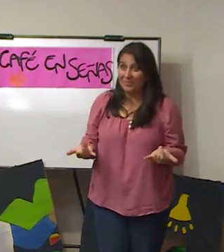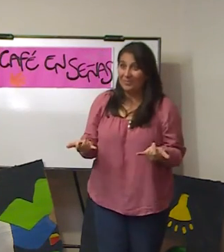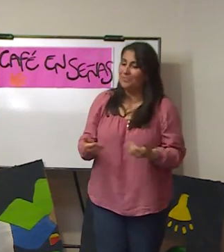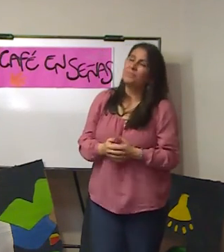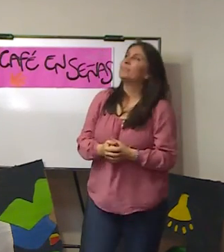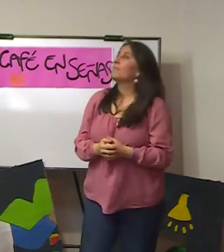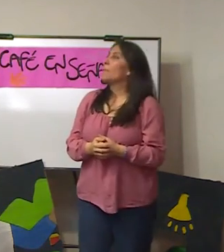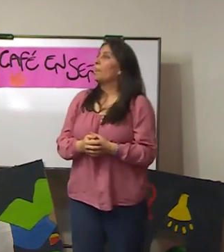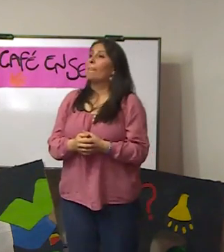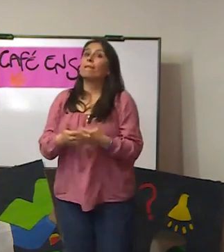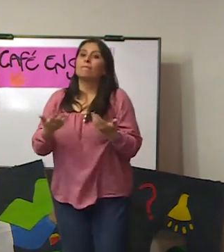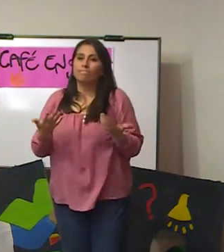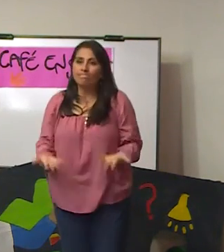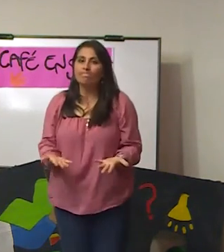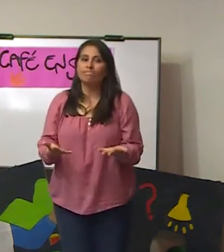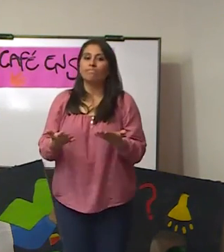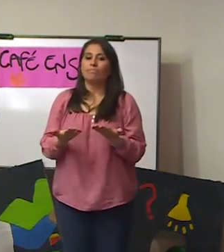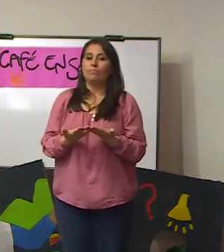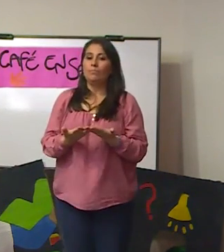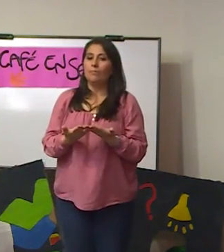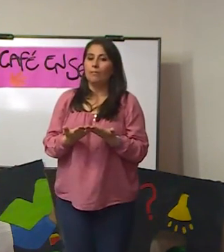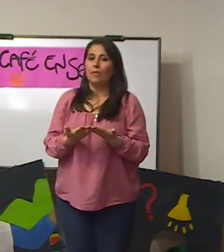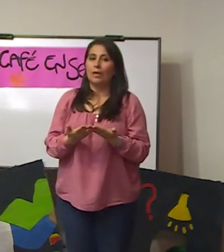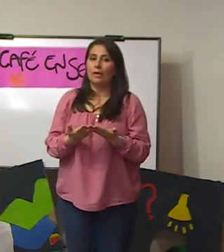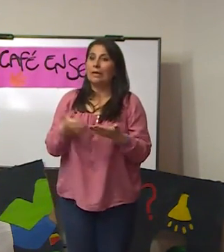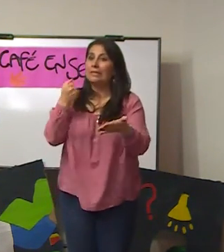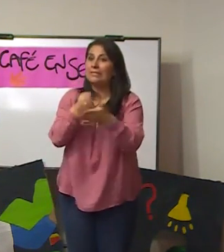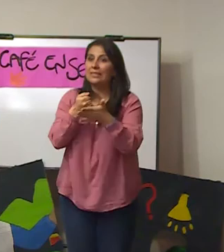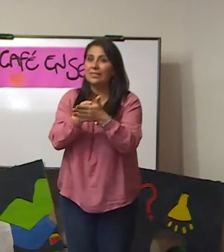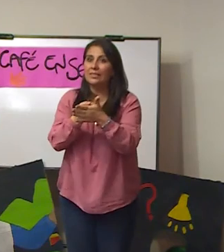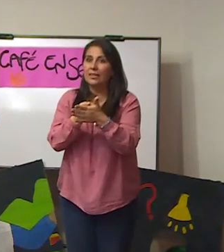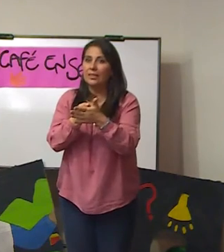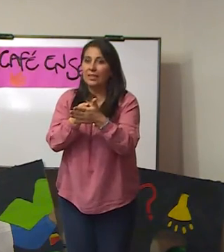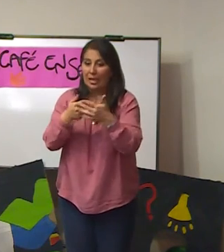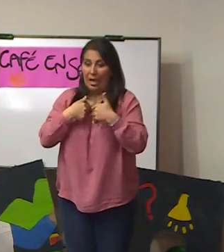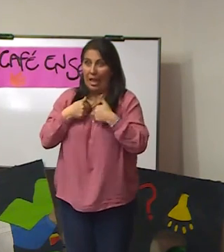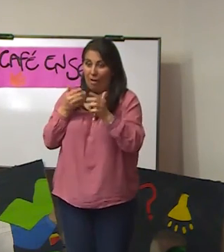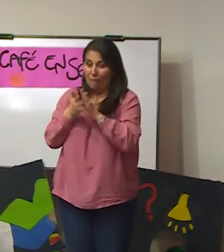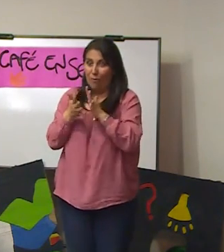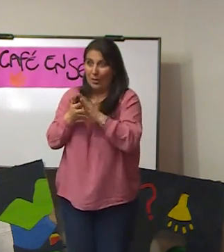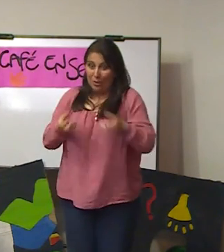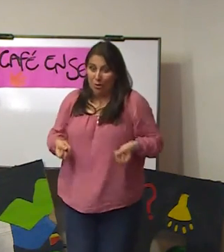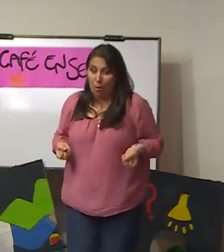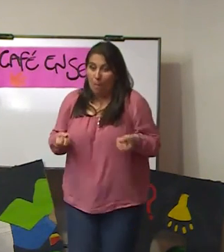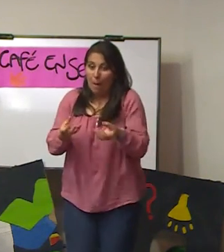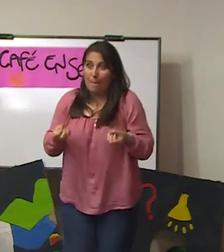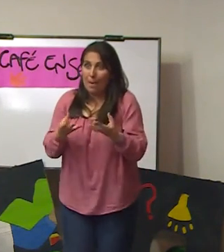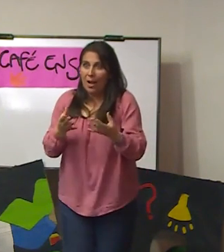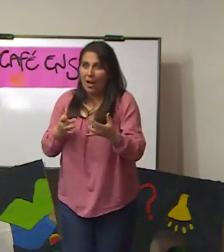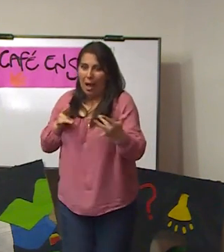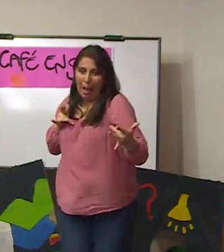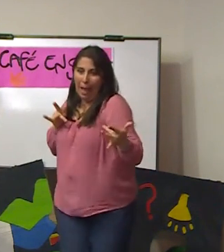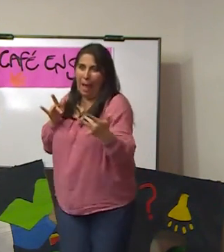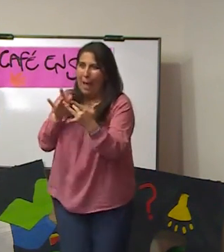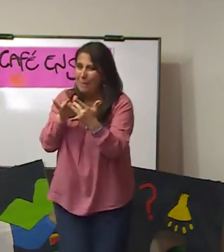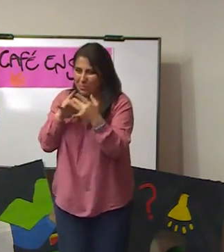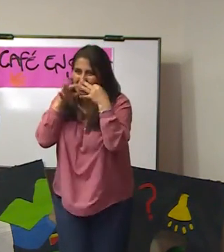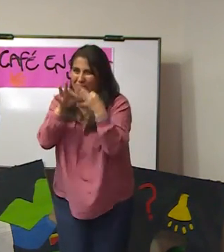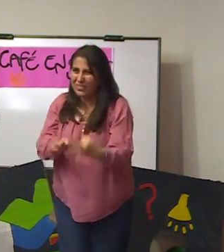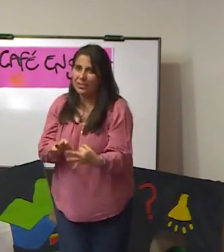Entonces, es tratar de llegarle al estudiante como usted quiera llegarle. Si al estudiante no le entra